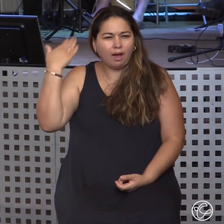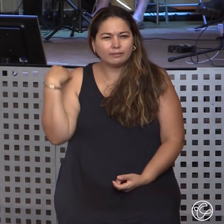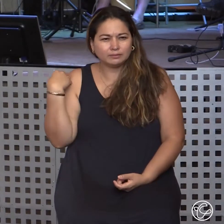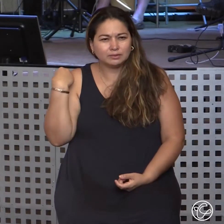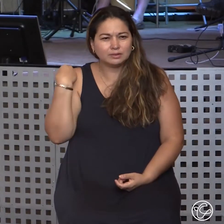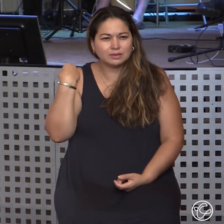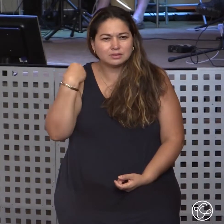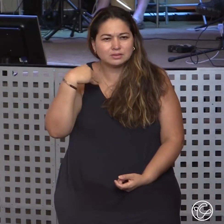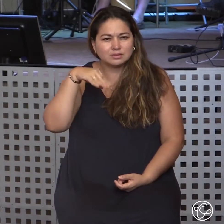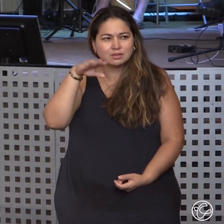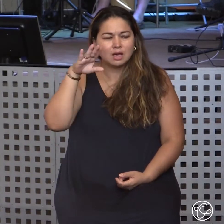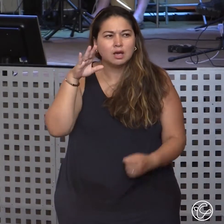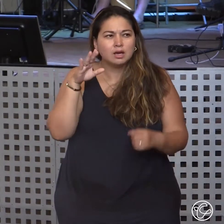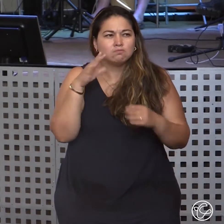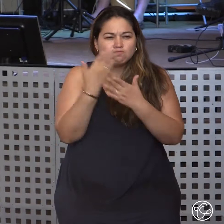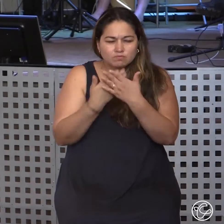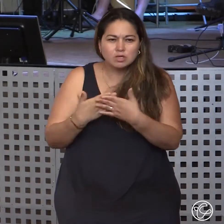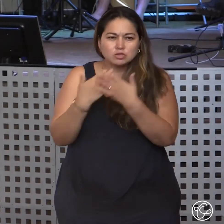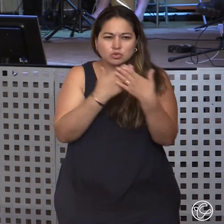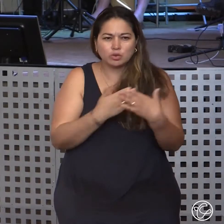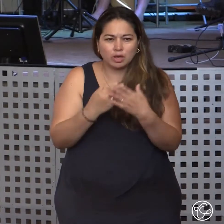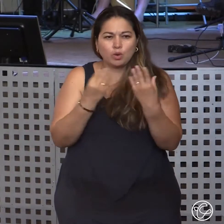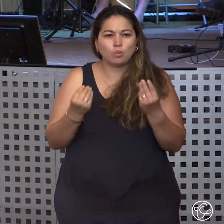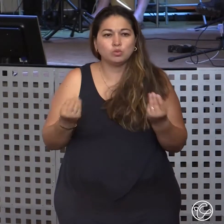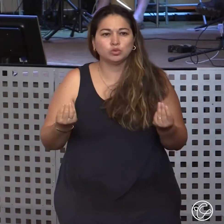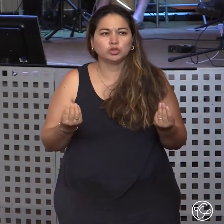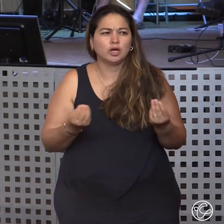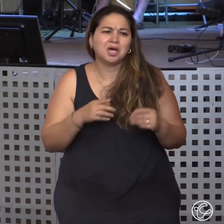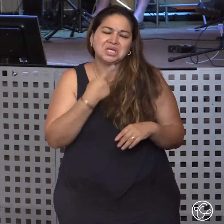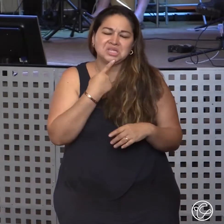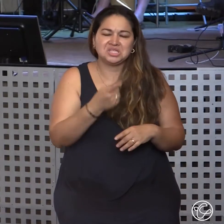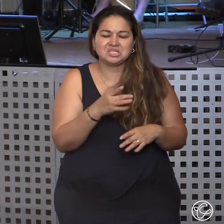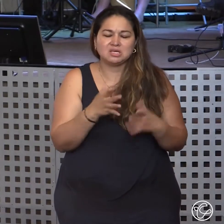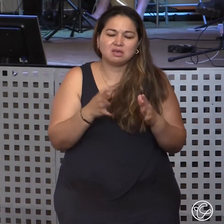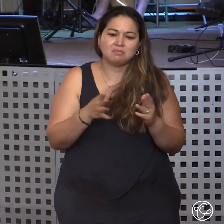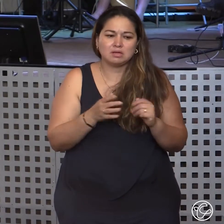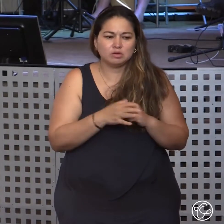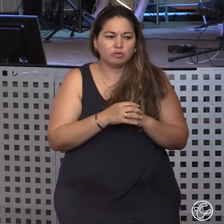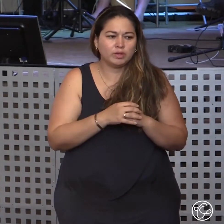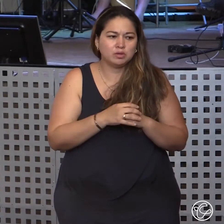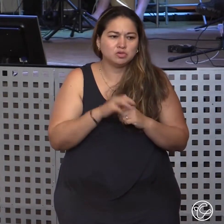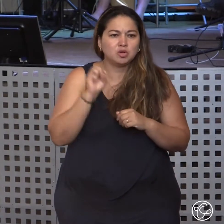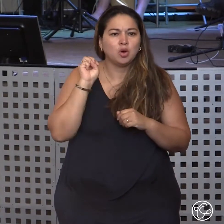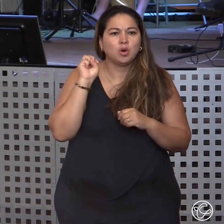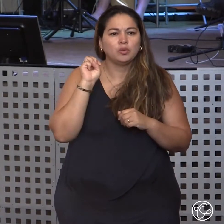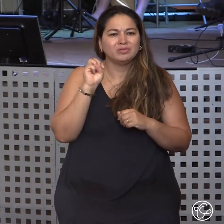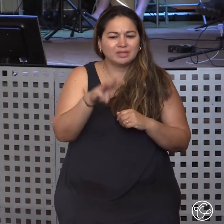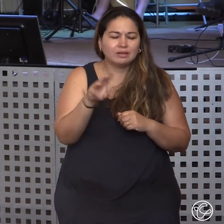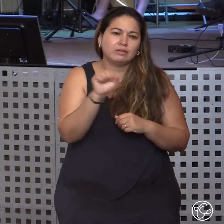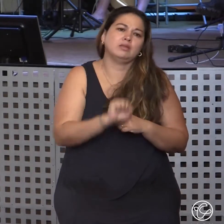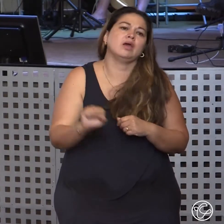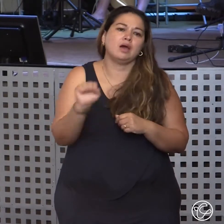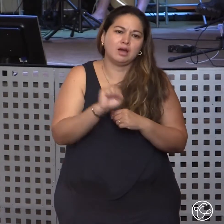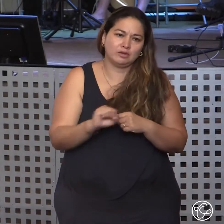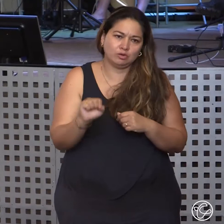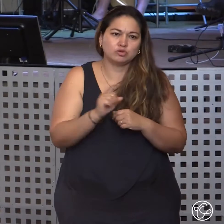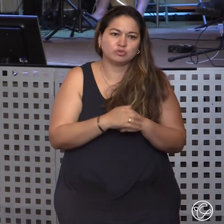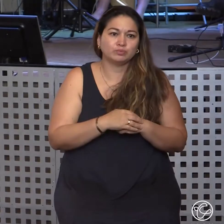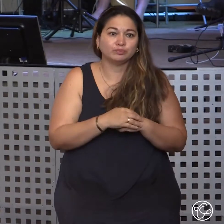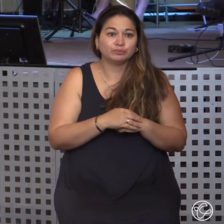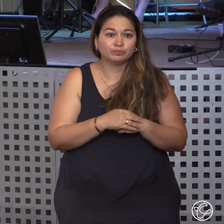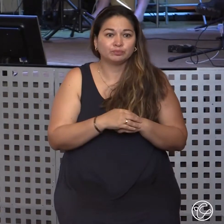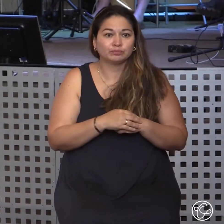José todo lo que ha hecho no es administrar grano, no. Lo que ha hecho fundamentalmente es abrir graneros